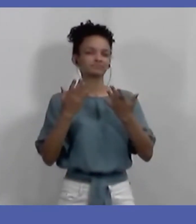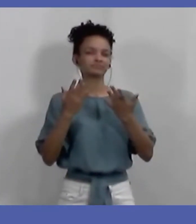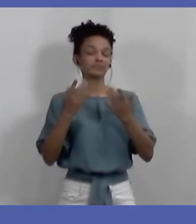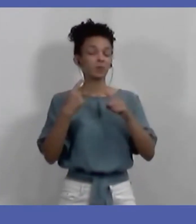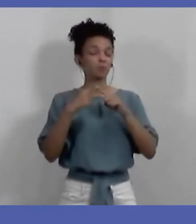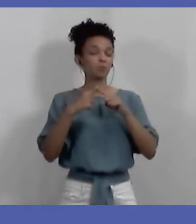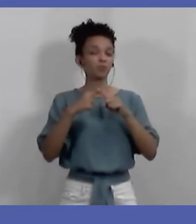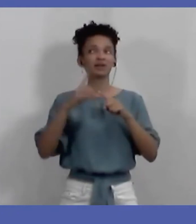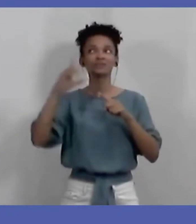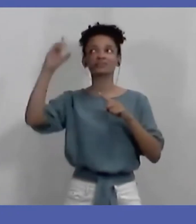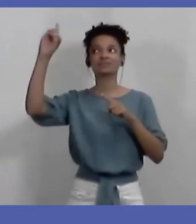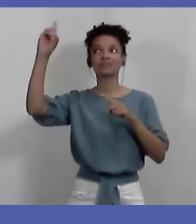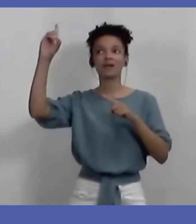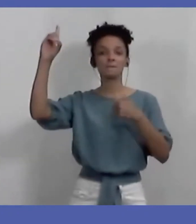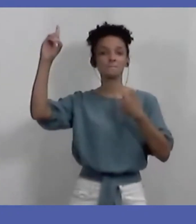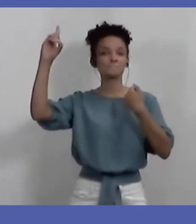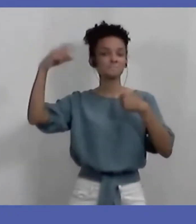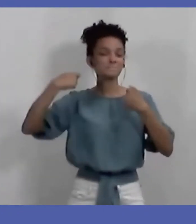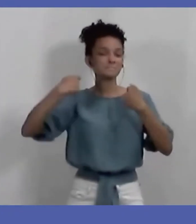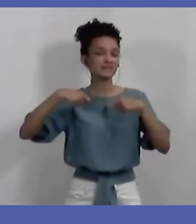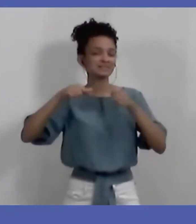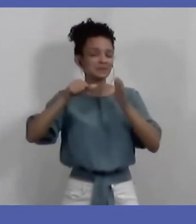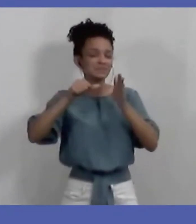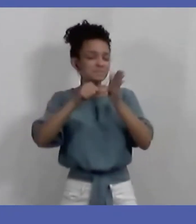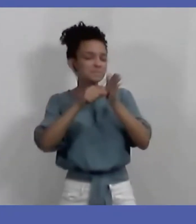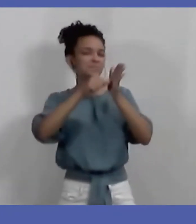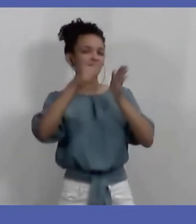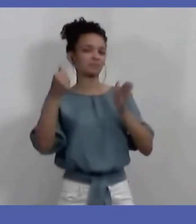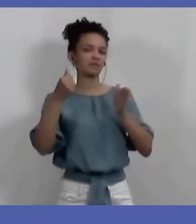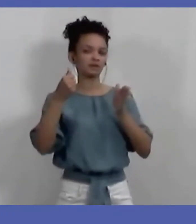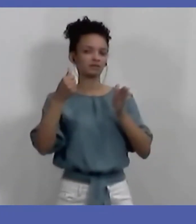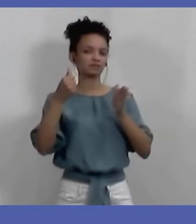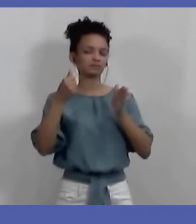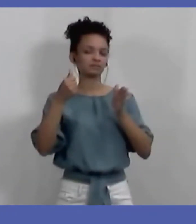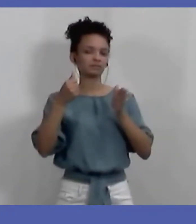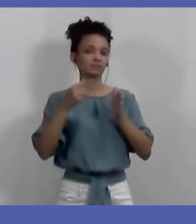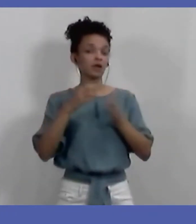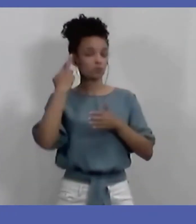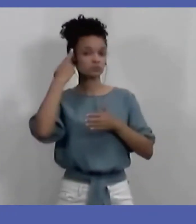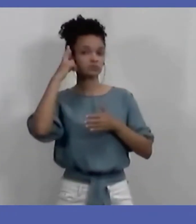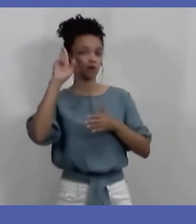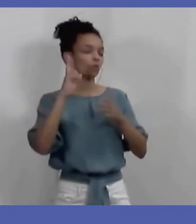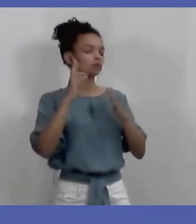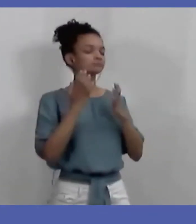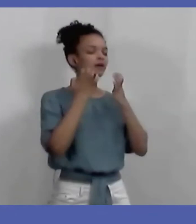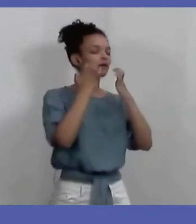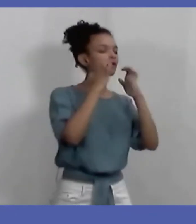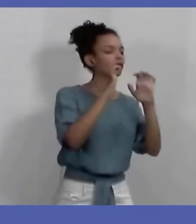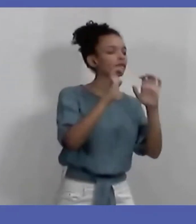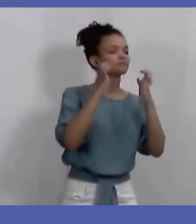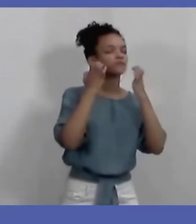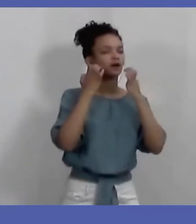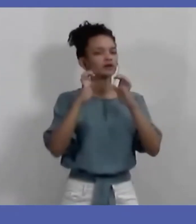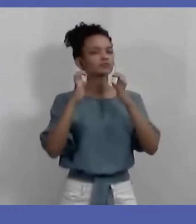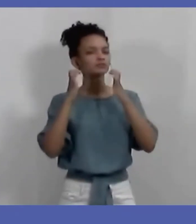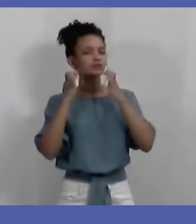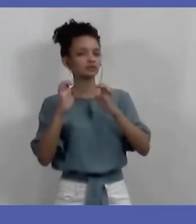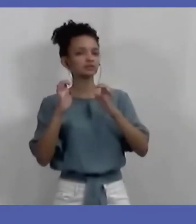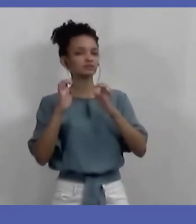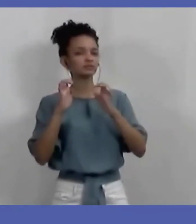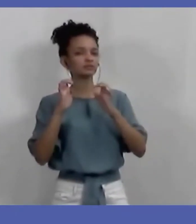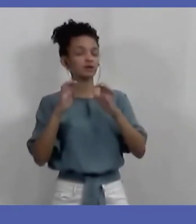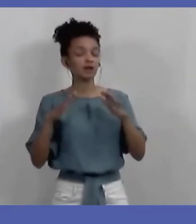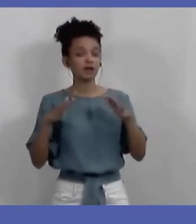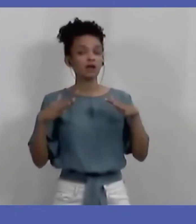Senhor não podia ser interrompido. E interromperam o Senhor, né? Aí o Senhor disse aquilo lá: portanto, qualquer que